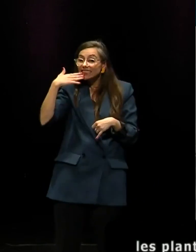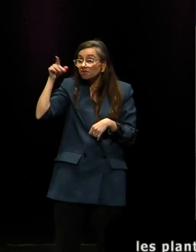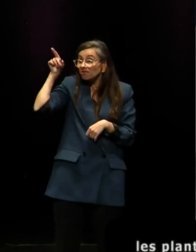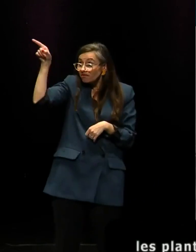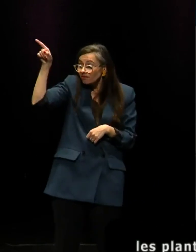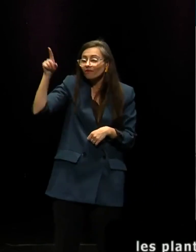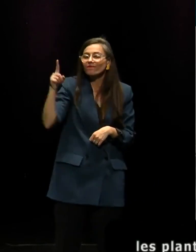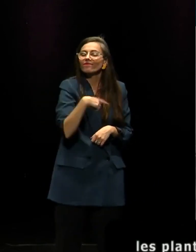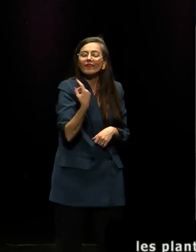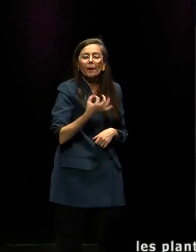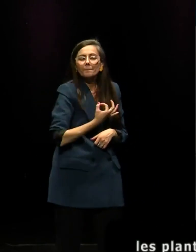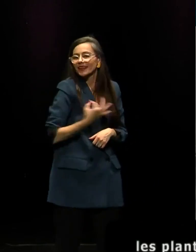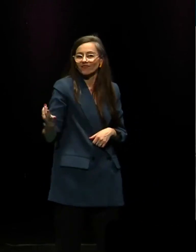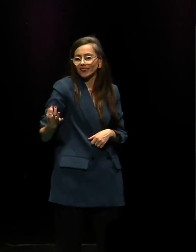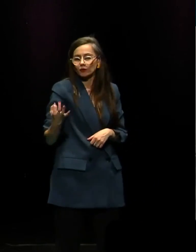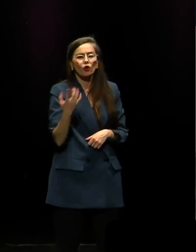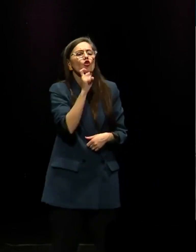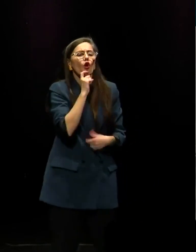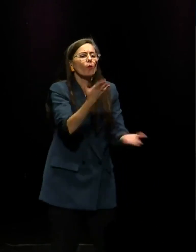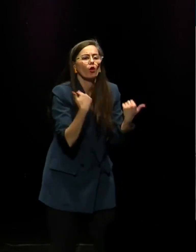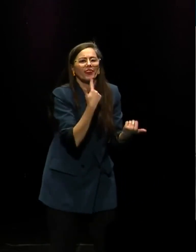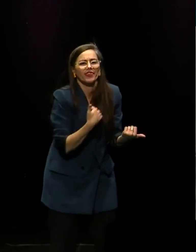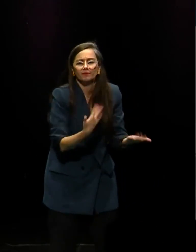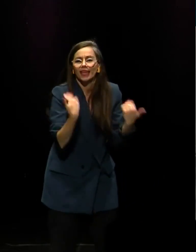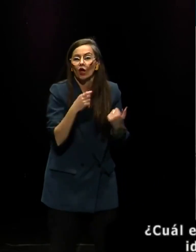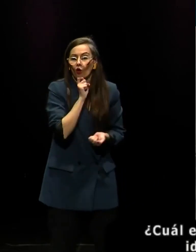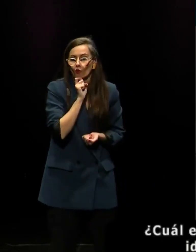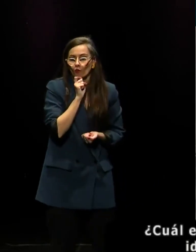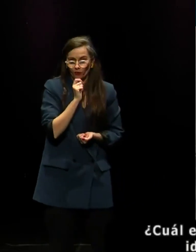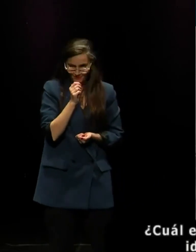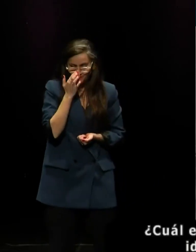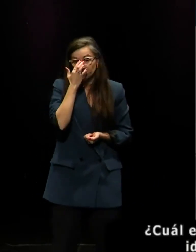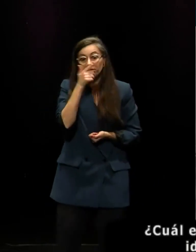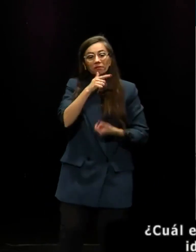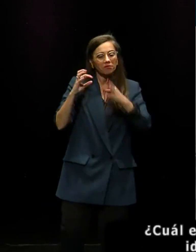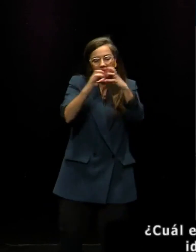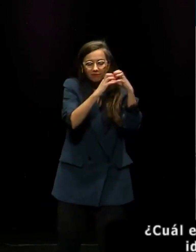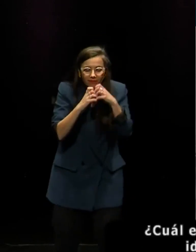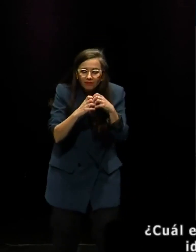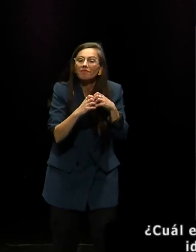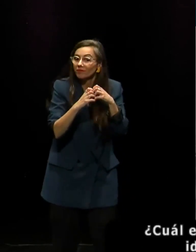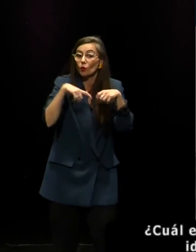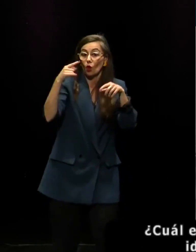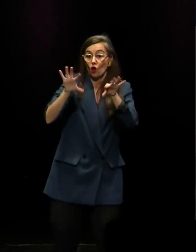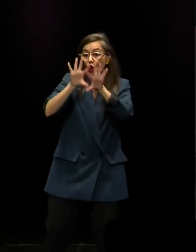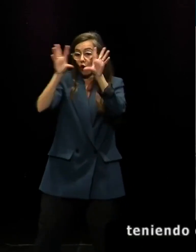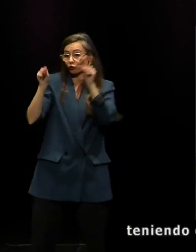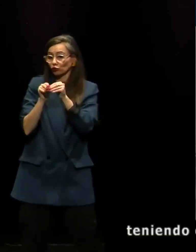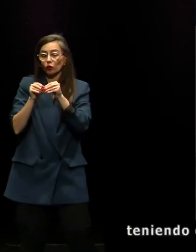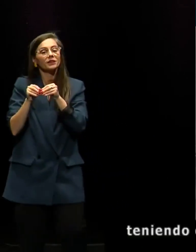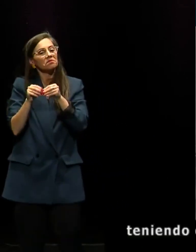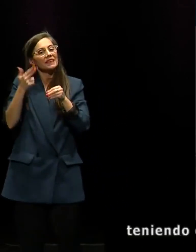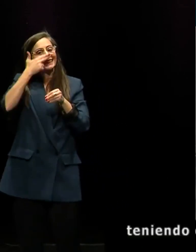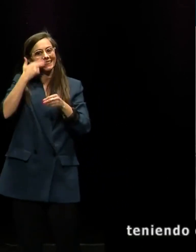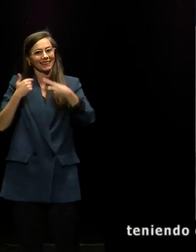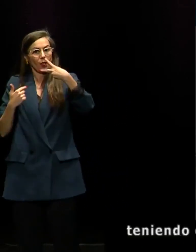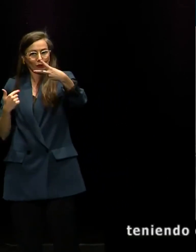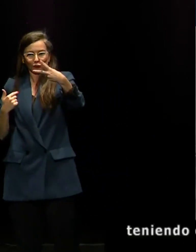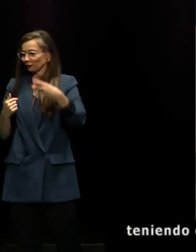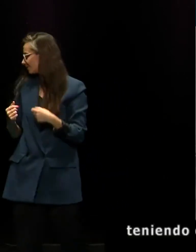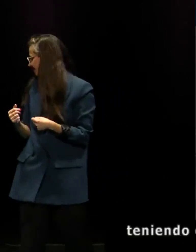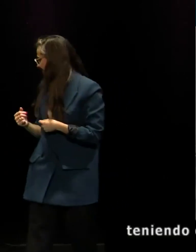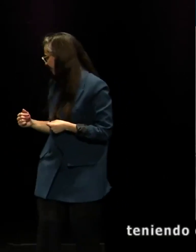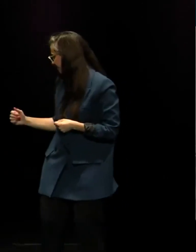que estamos en crisis, ¿cuál es la que vosotros y vosotras imagináis que sería la perfecta, ¿no? Después del